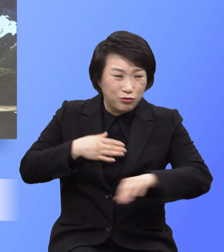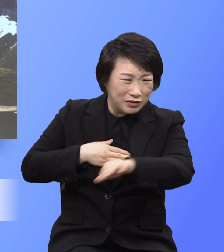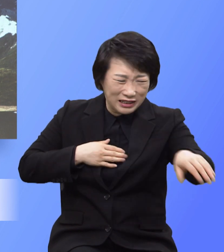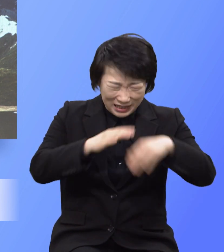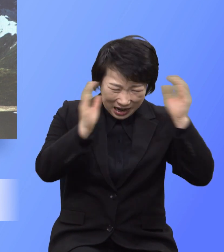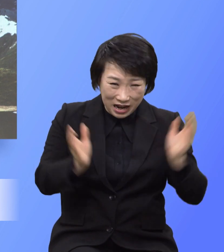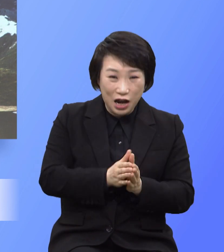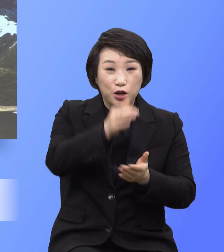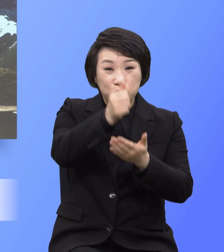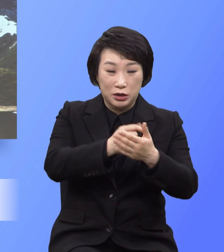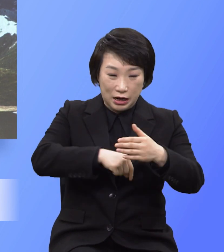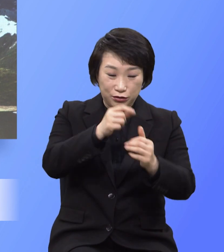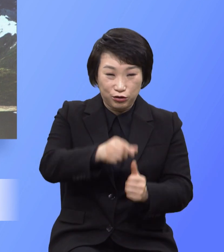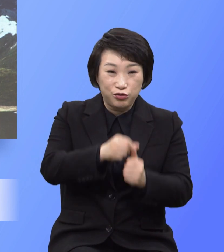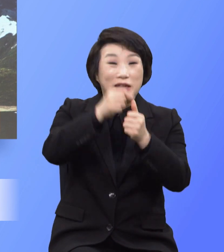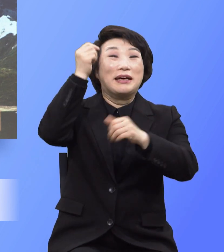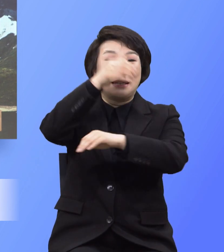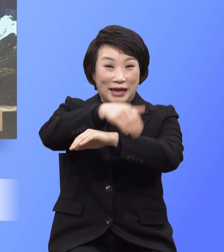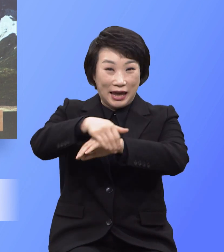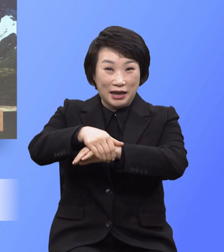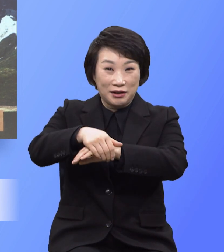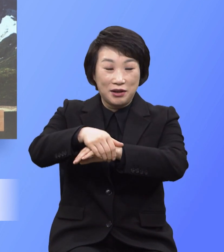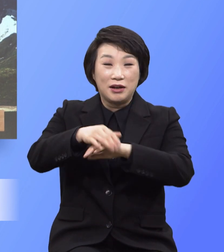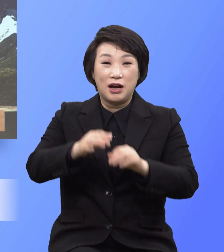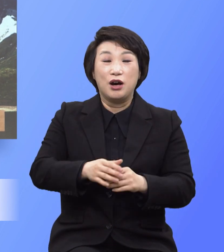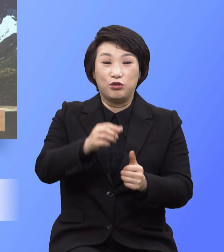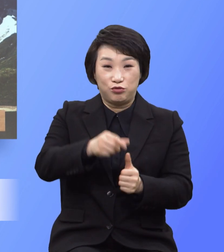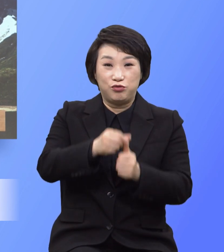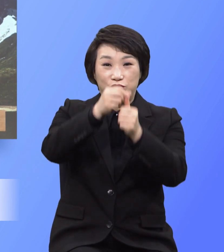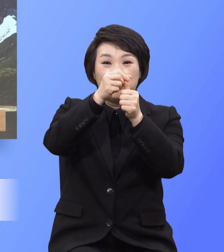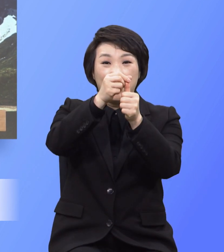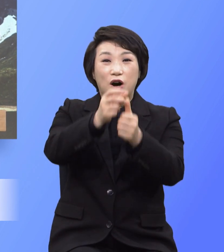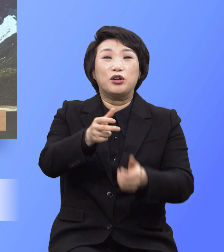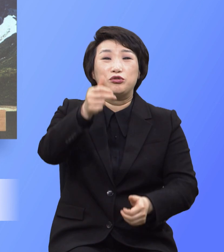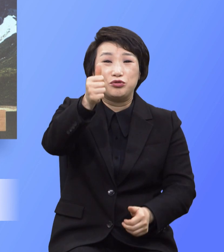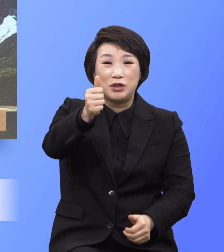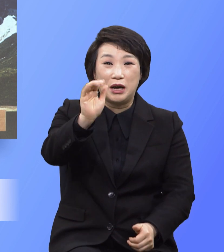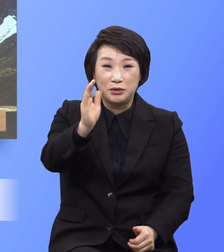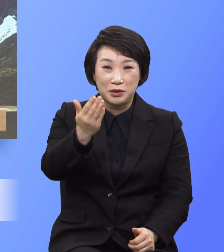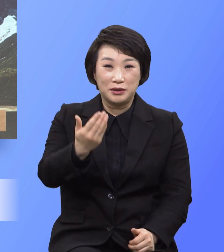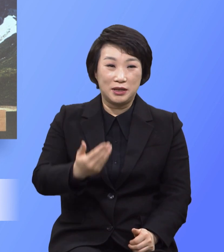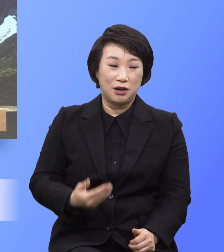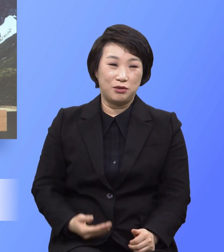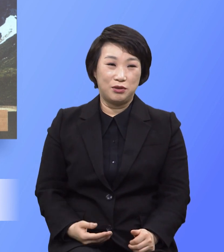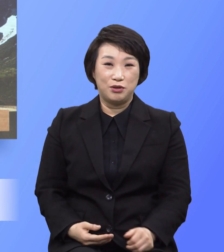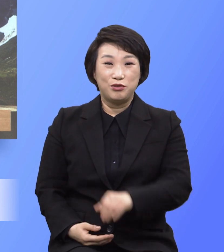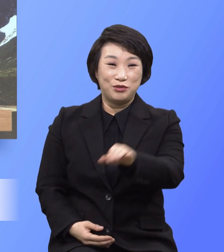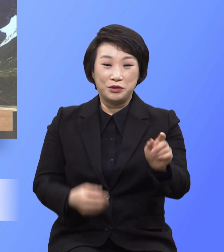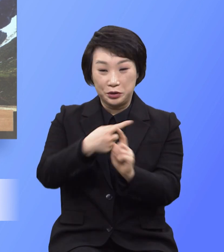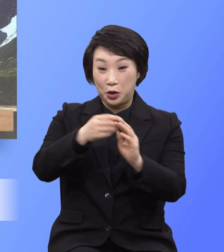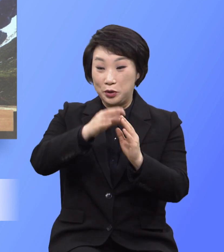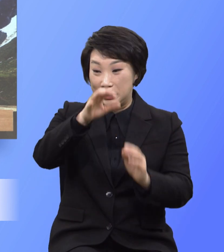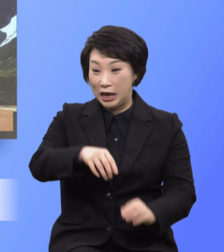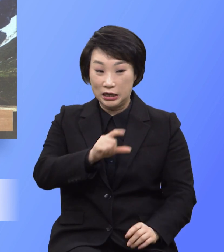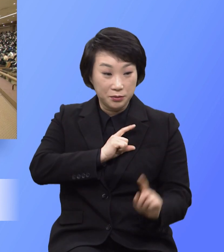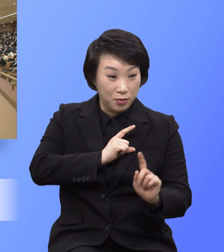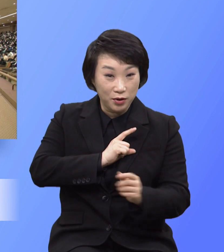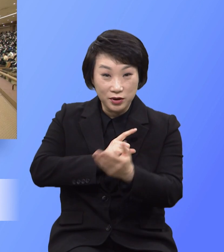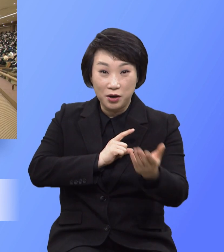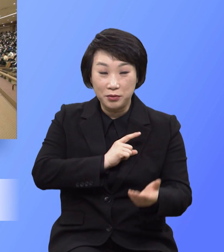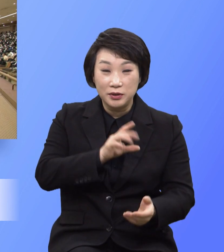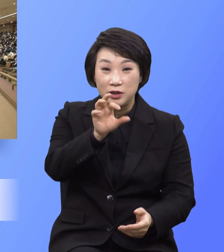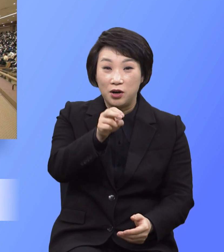구원하실 스케줄, 구원하실 제목이라 이 말입니다. 우리 교회 이름이 뭡니까?